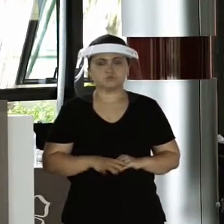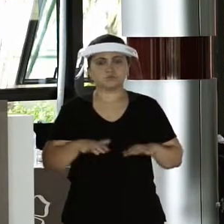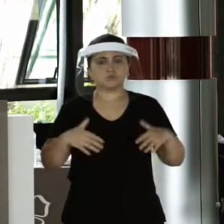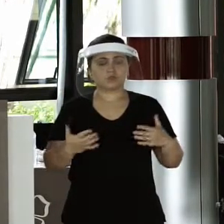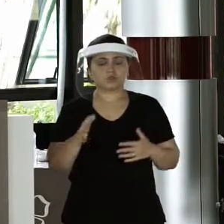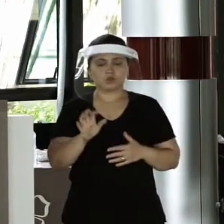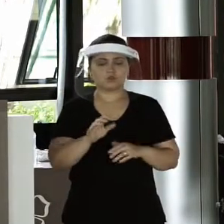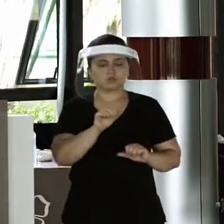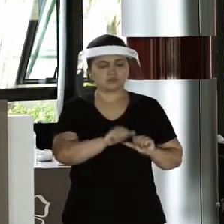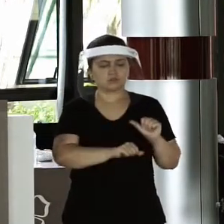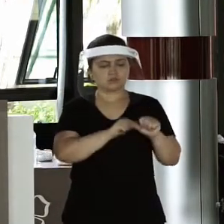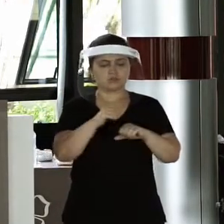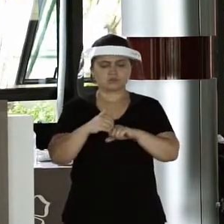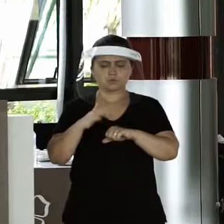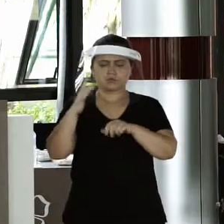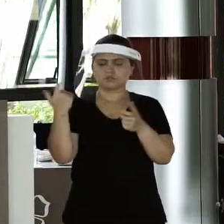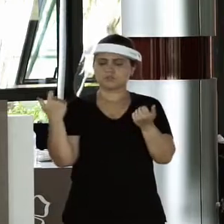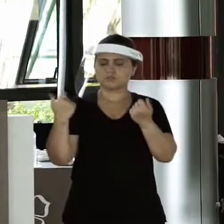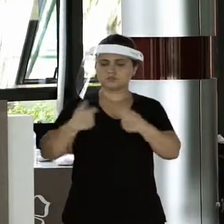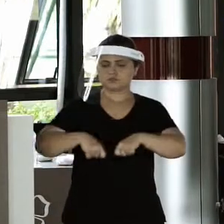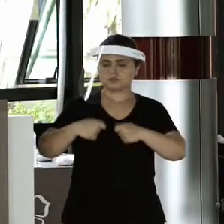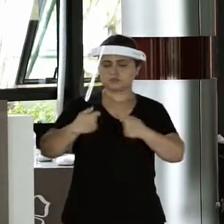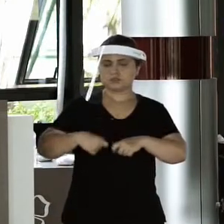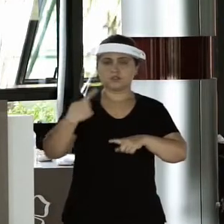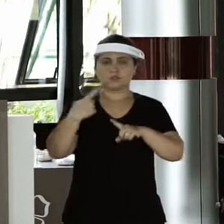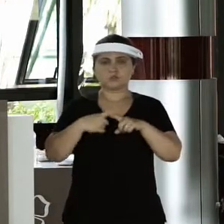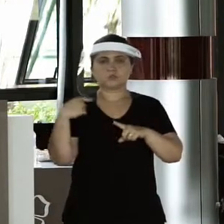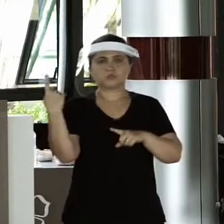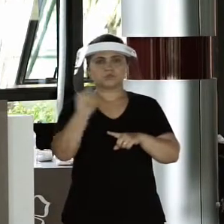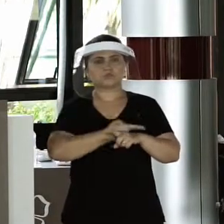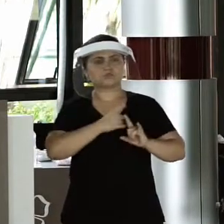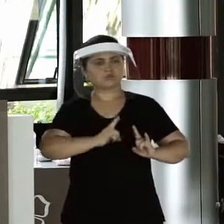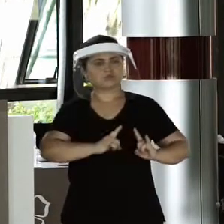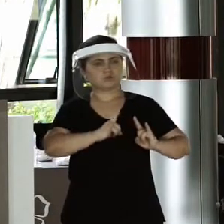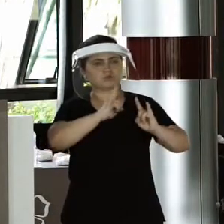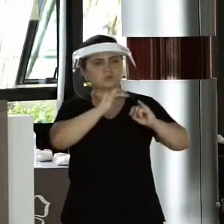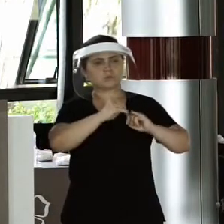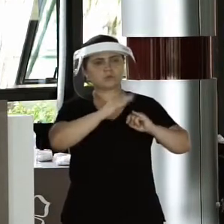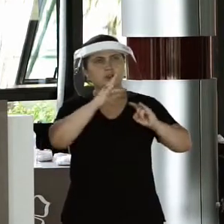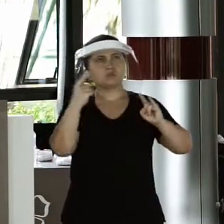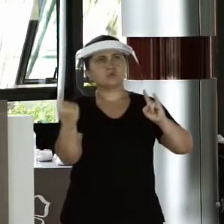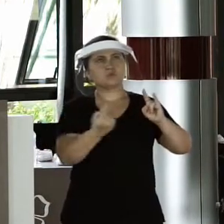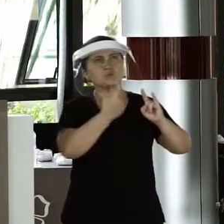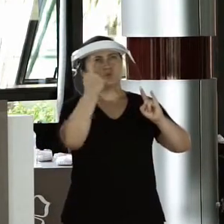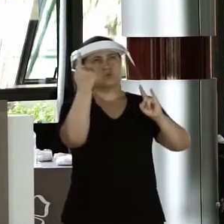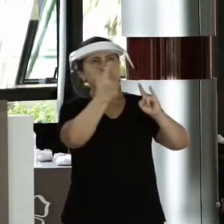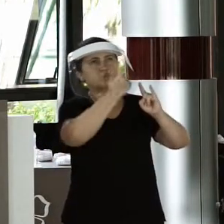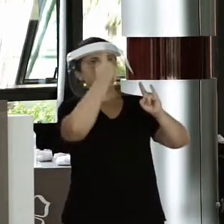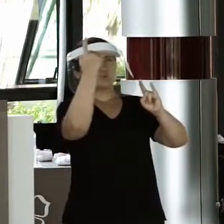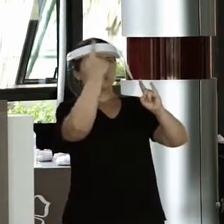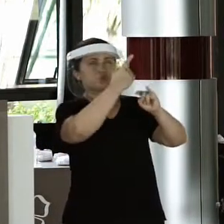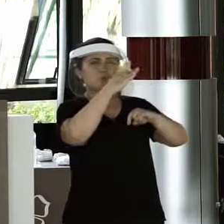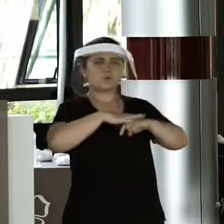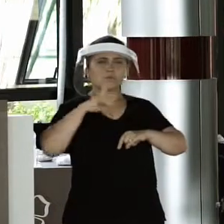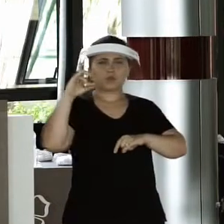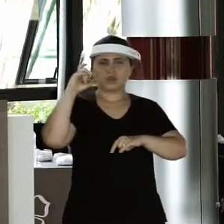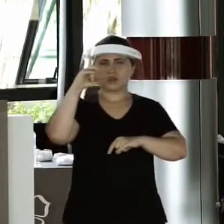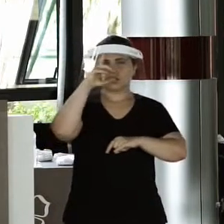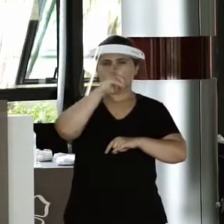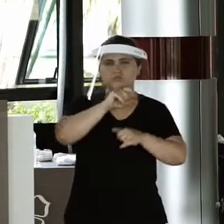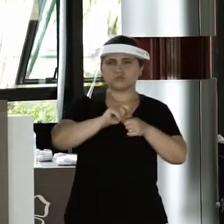E isso se torna cada vez mais necessário porque nossas edificações estão cada vez mais altas, cada vez mais difíceis de